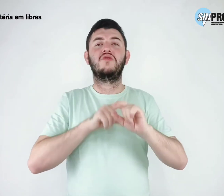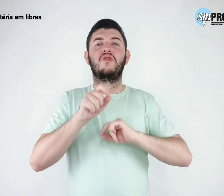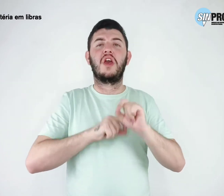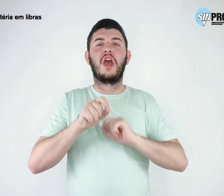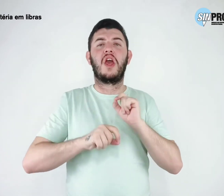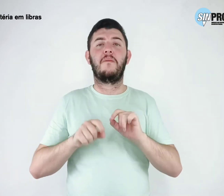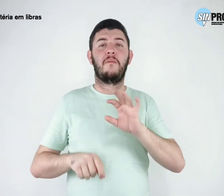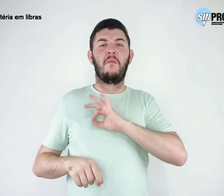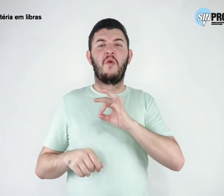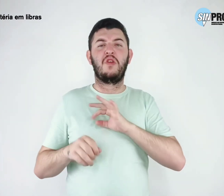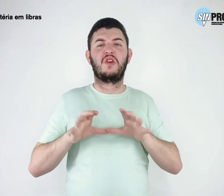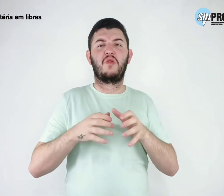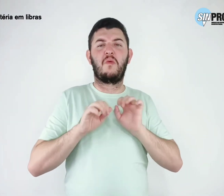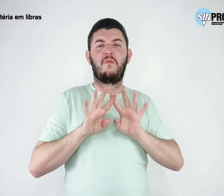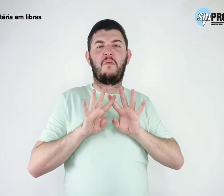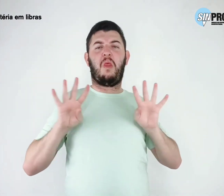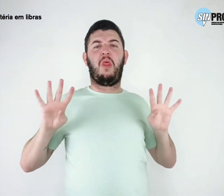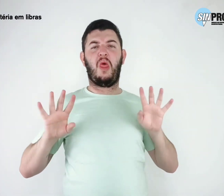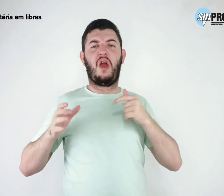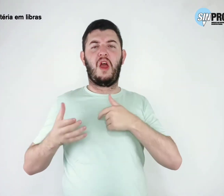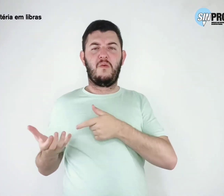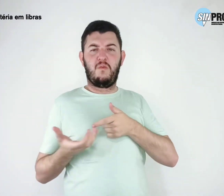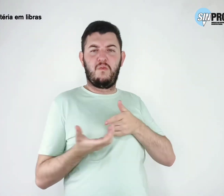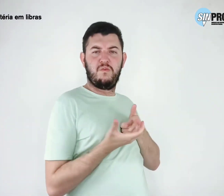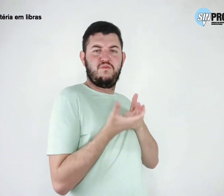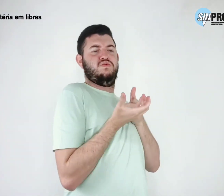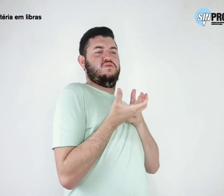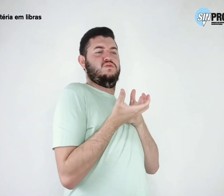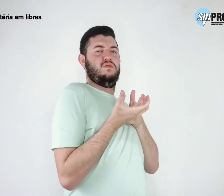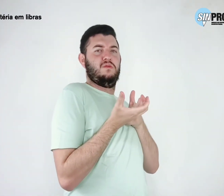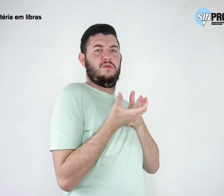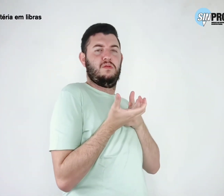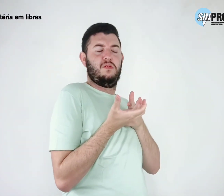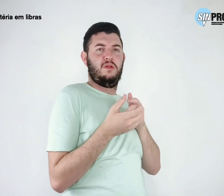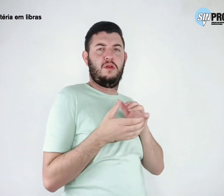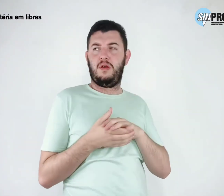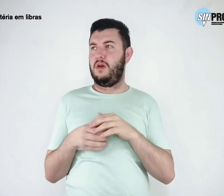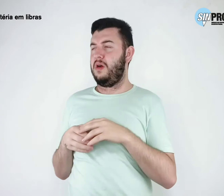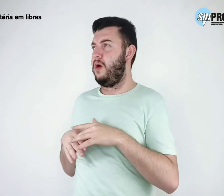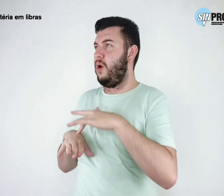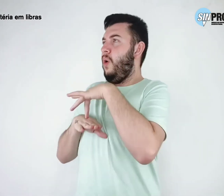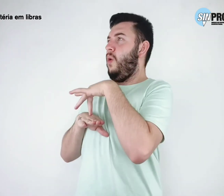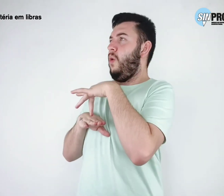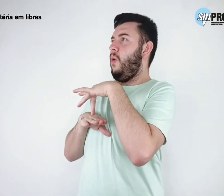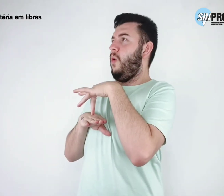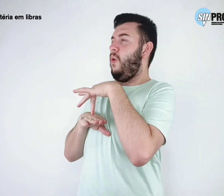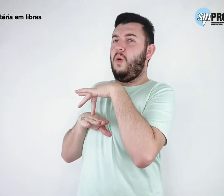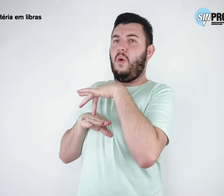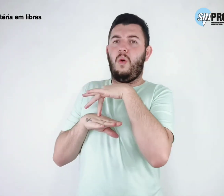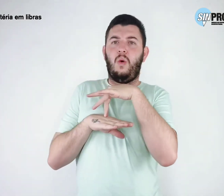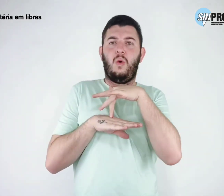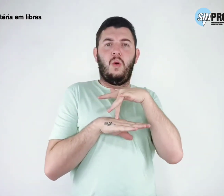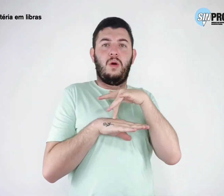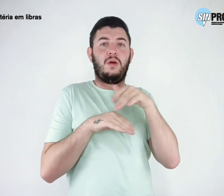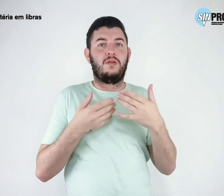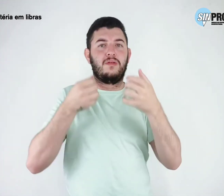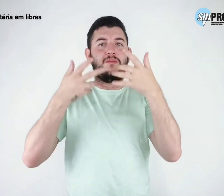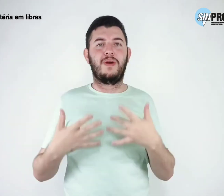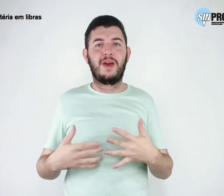eles. Ela diz que quando a polícia não sabe como classificar, diz que tem um